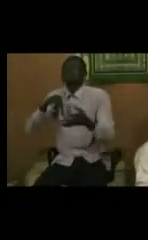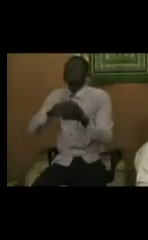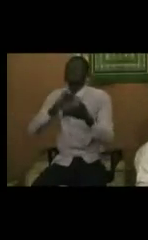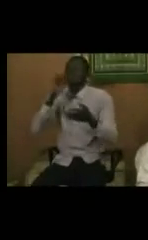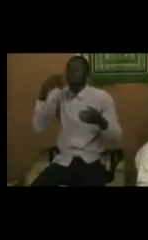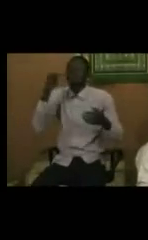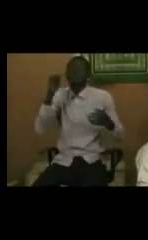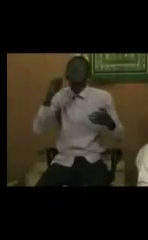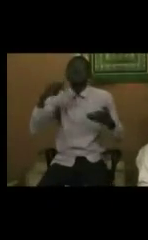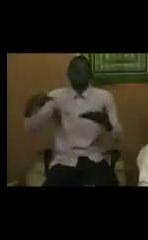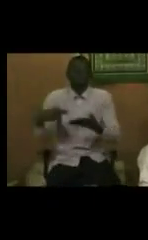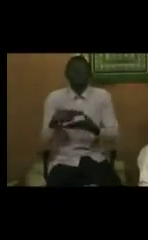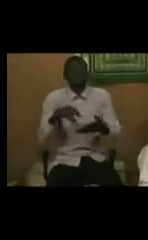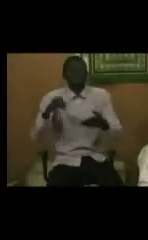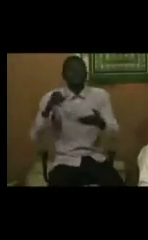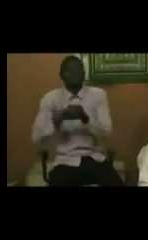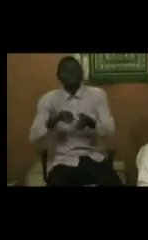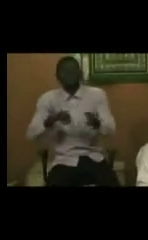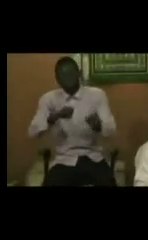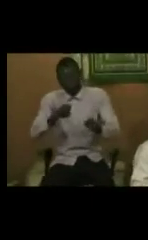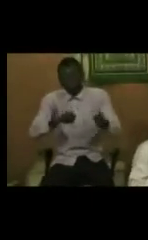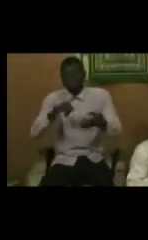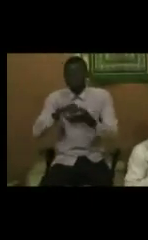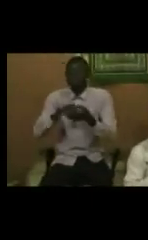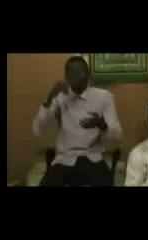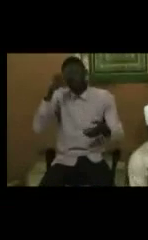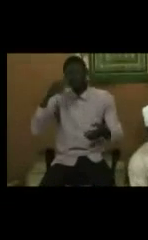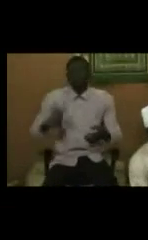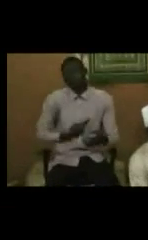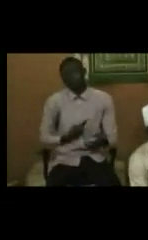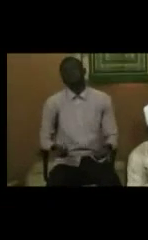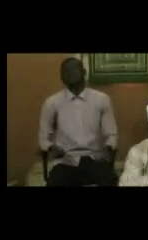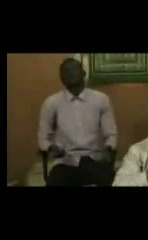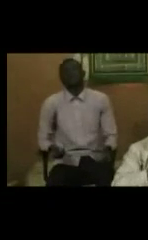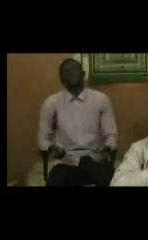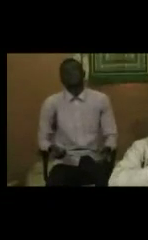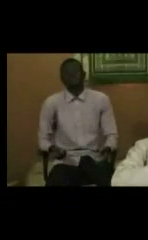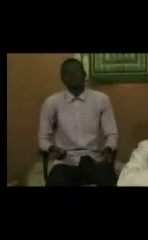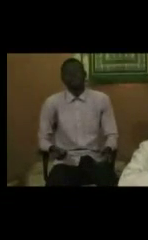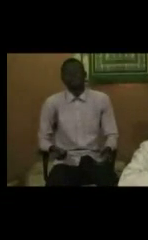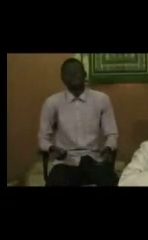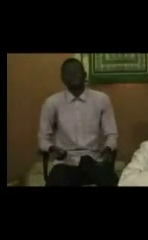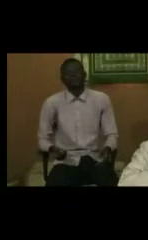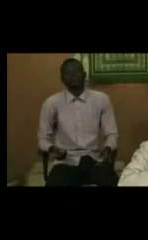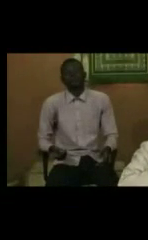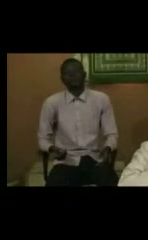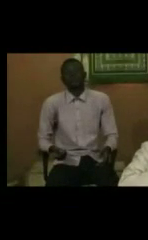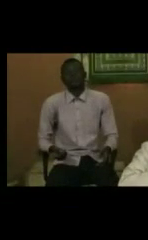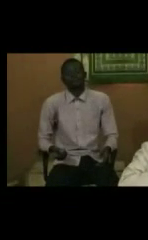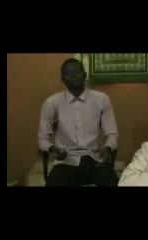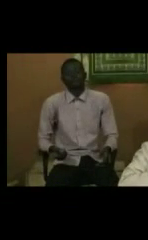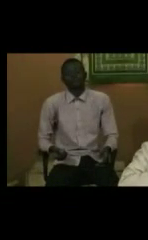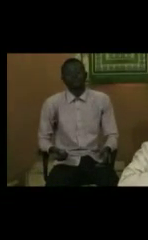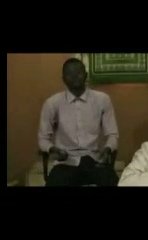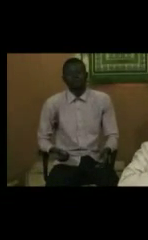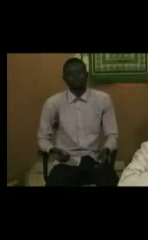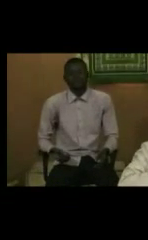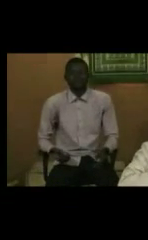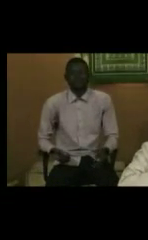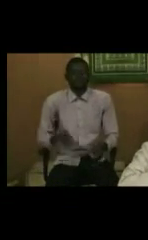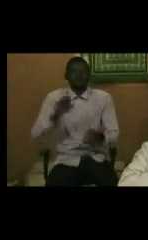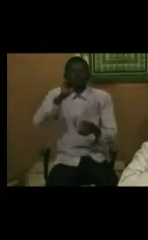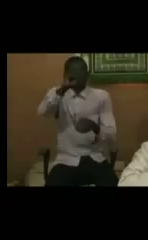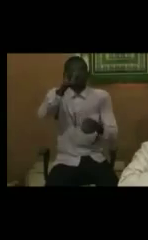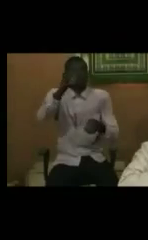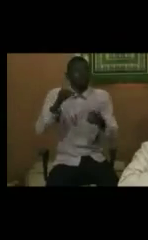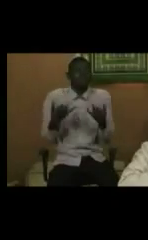raka meji tasunba mele lo kinbe o fe di ruku ni o o si fe lo sunna nabi o fe